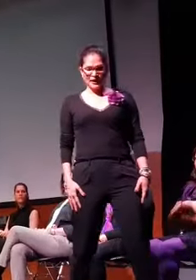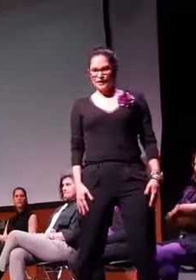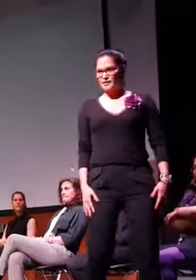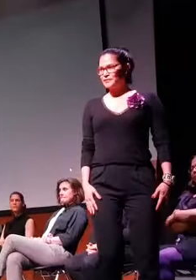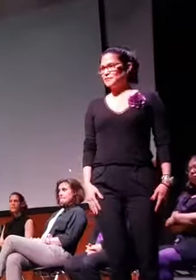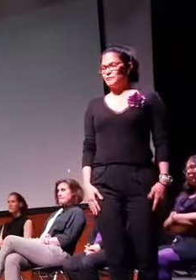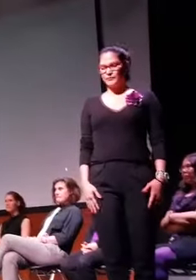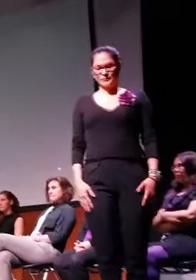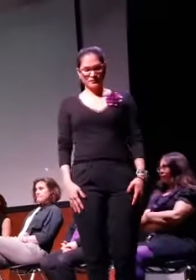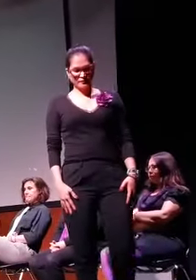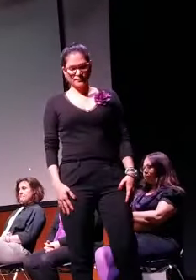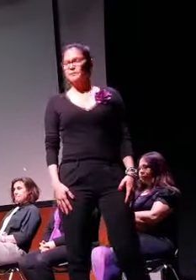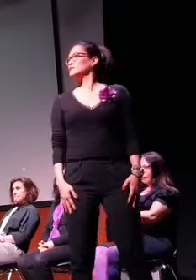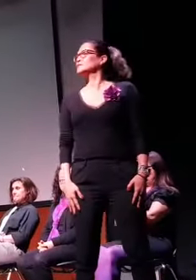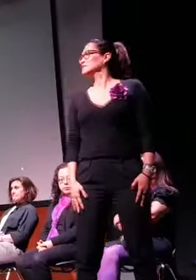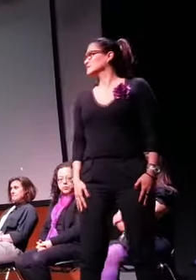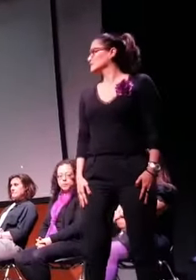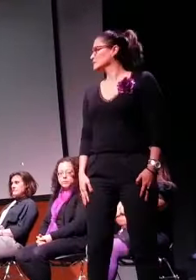Rosy Suñé,